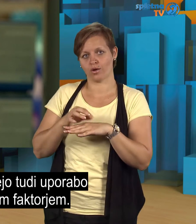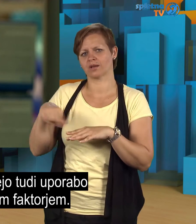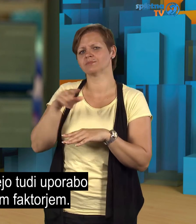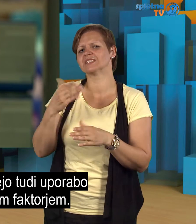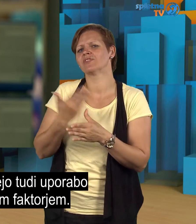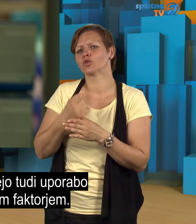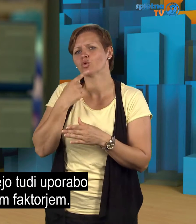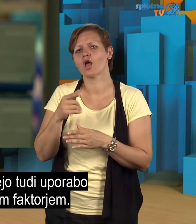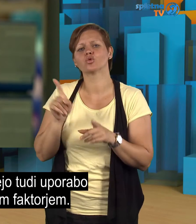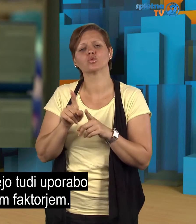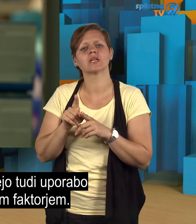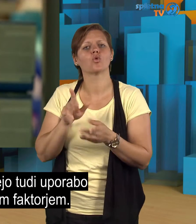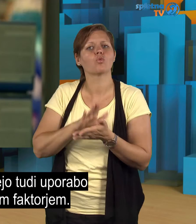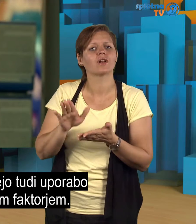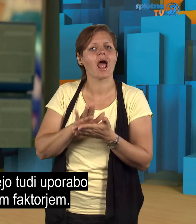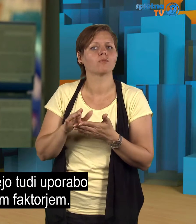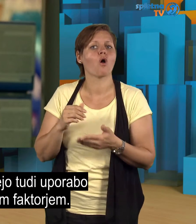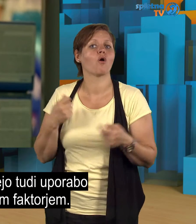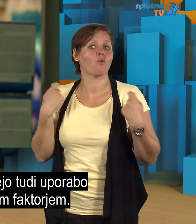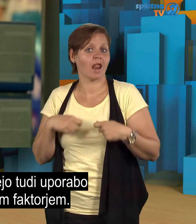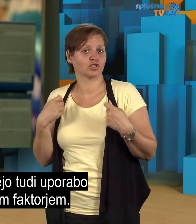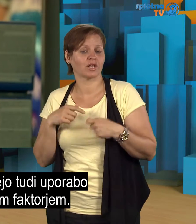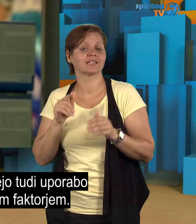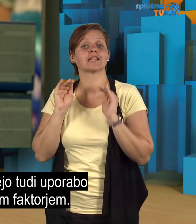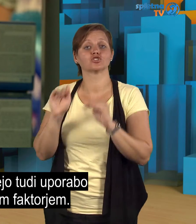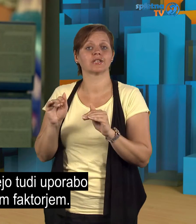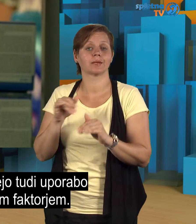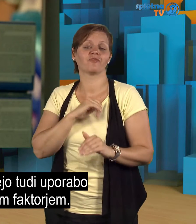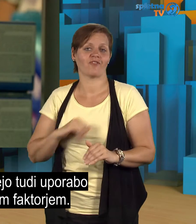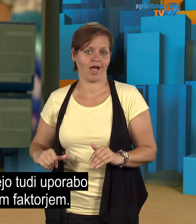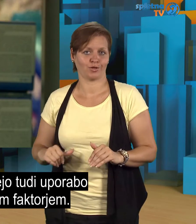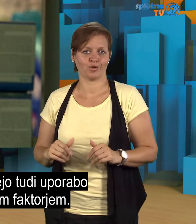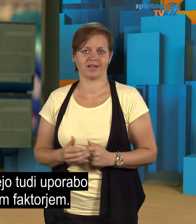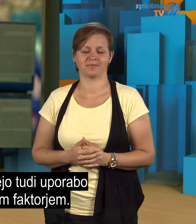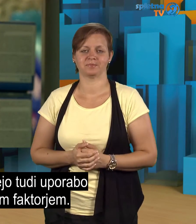Dermatologi svetujejo tudi uporabo oblačil z zaščitnim faktorjem.